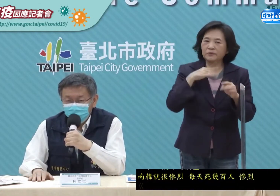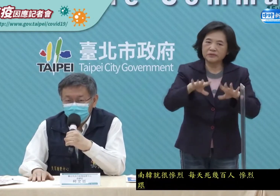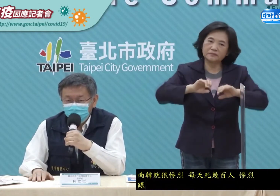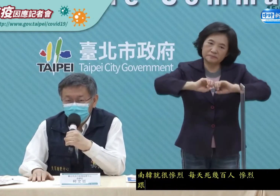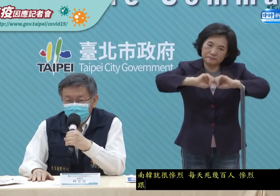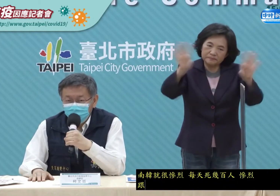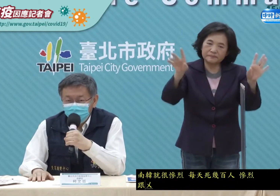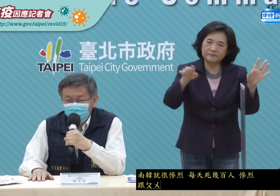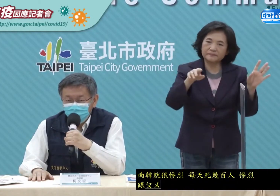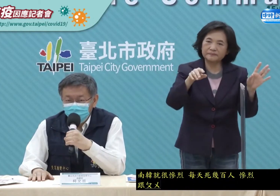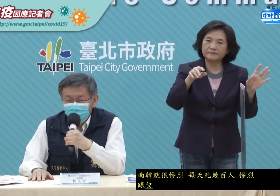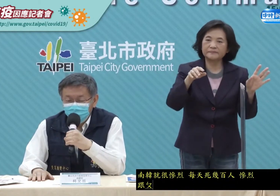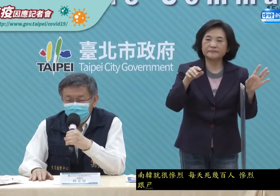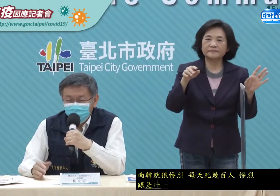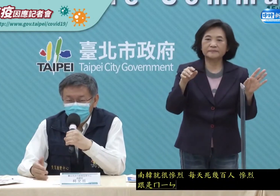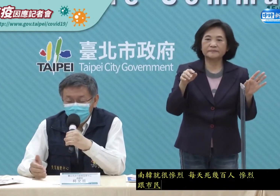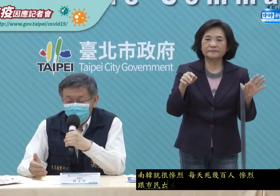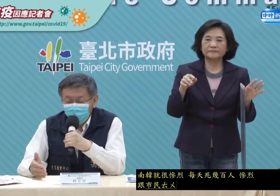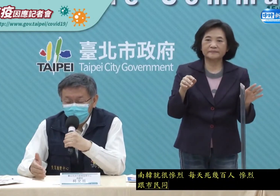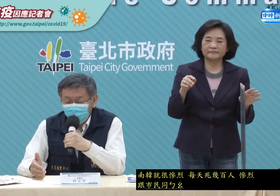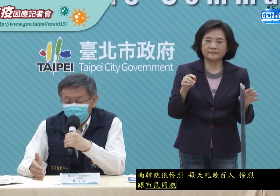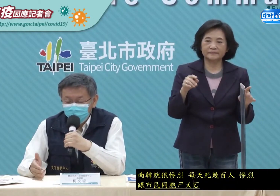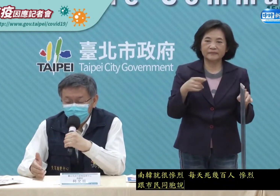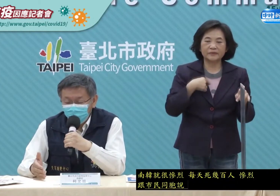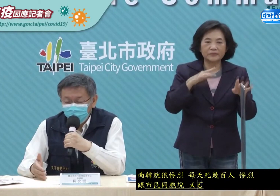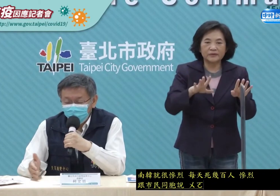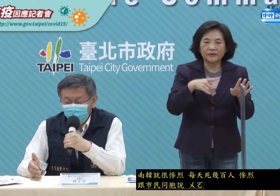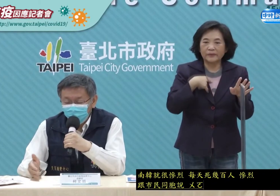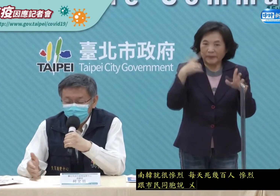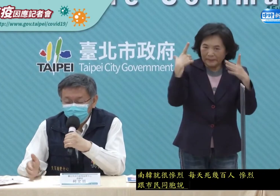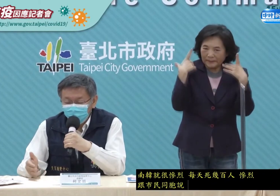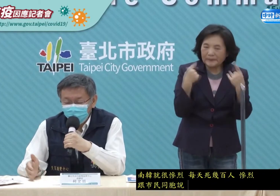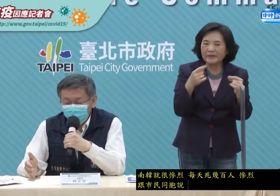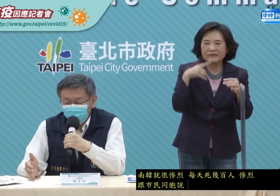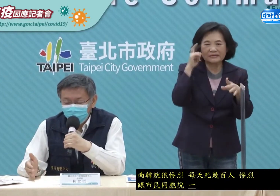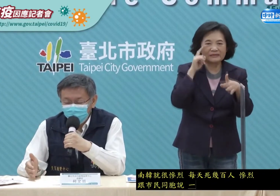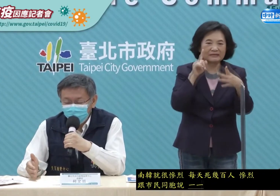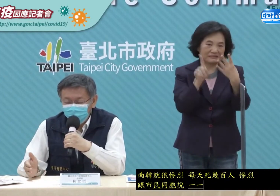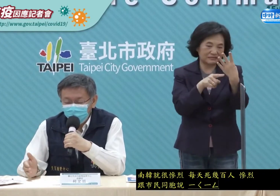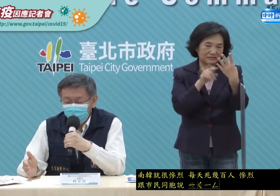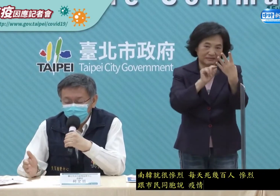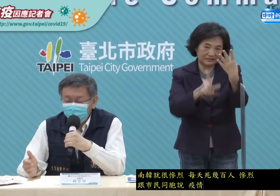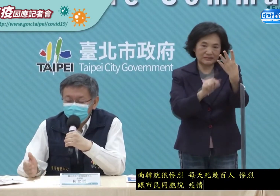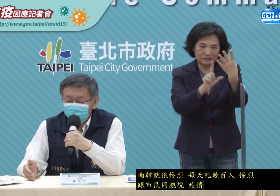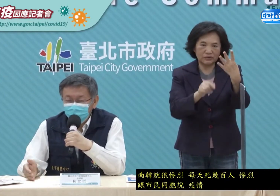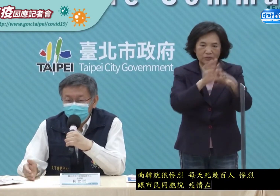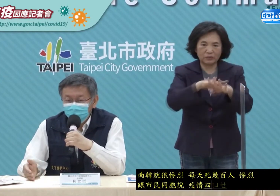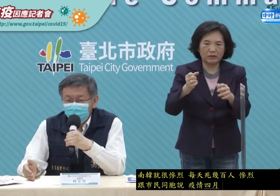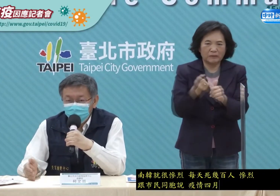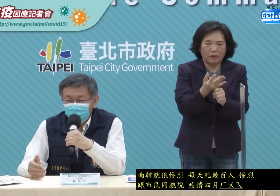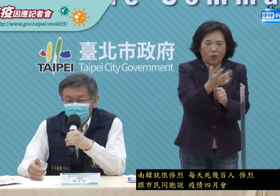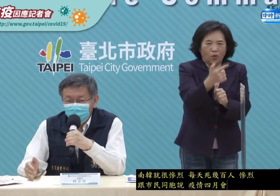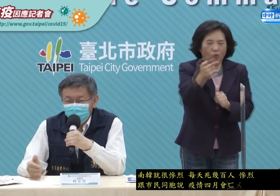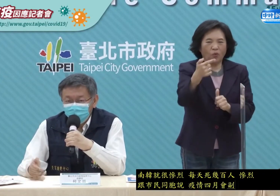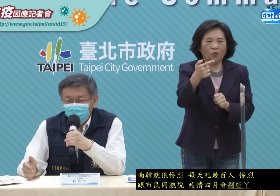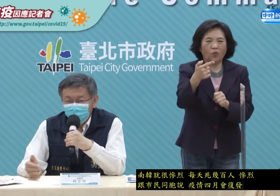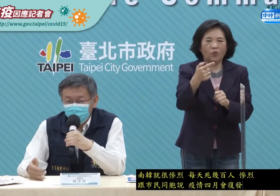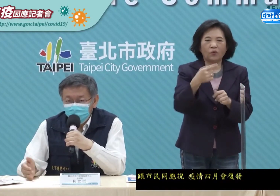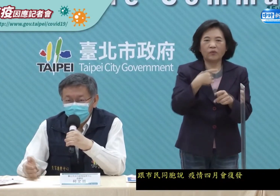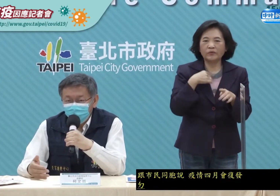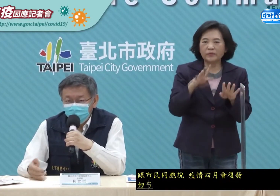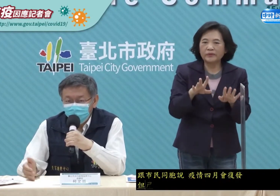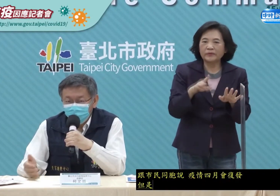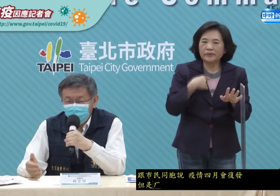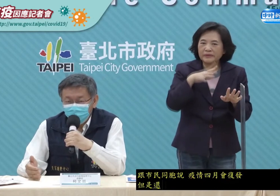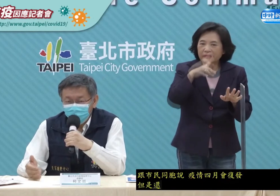同胞讲哦。我是预期，本来预期说四月疫情会复发嘛，但是我们还是希望